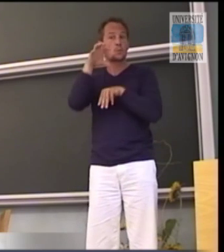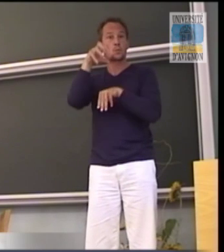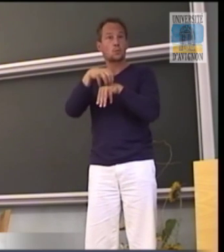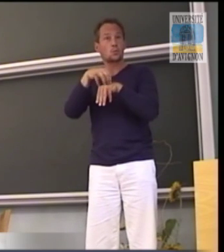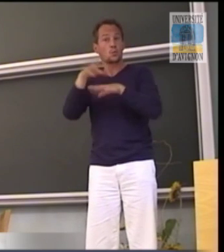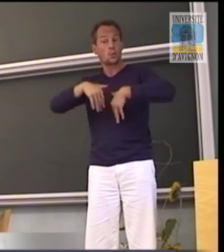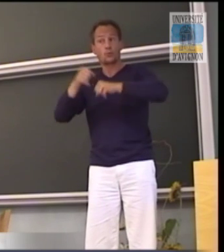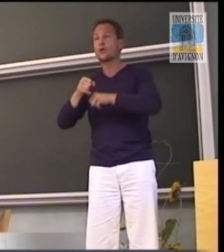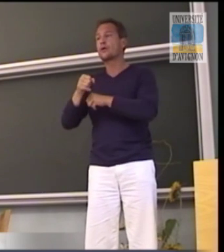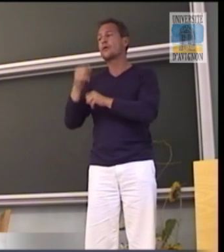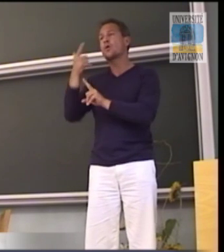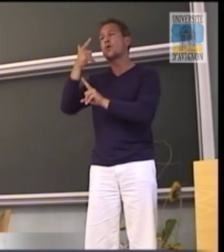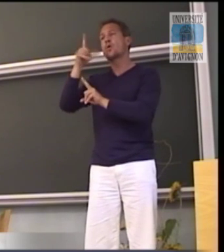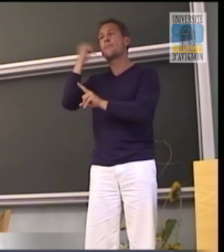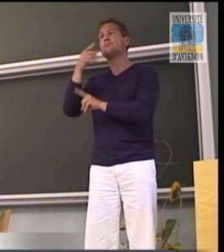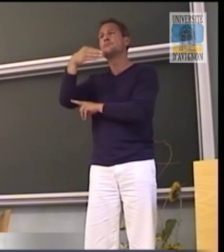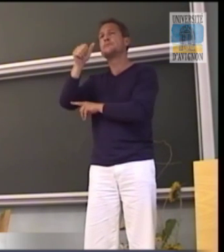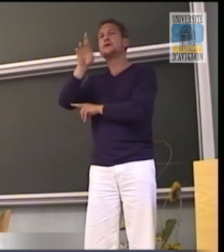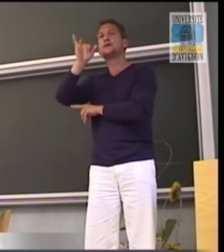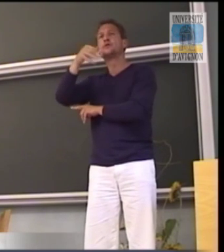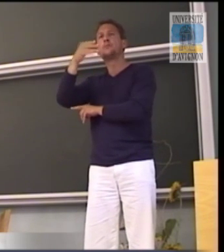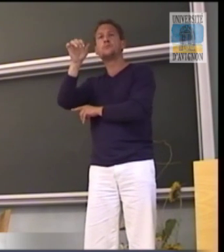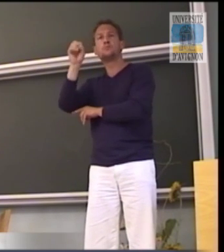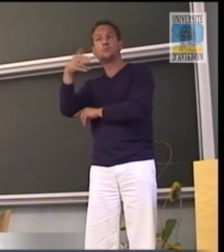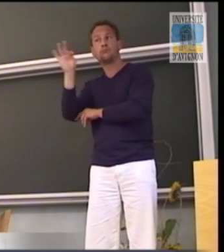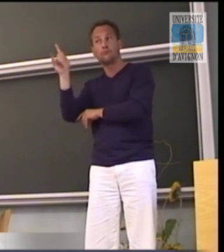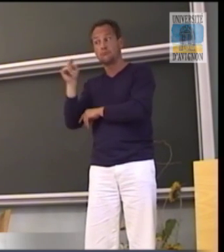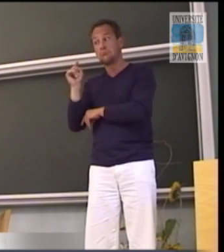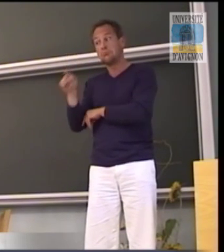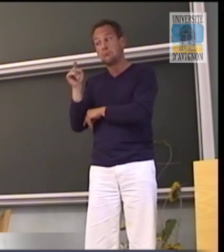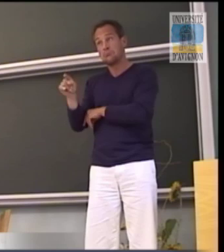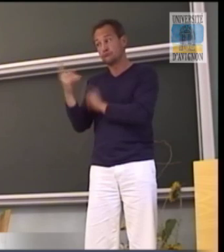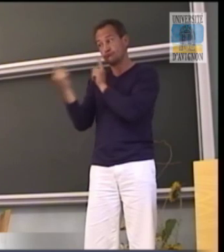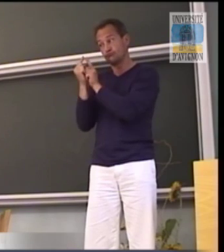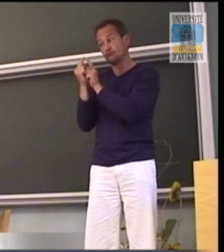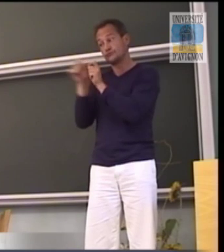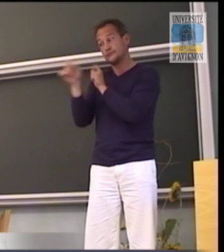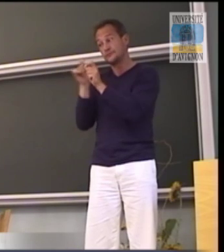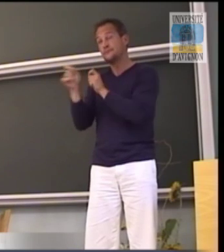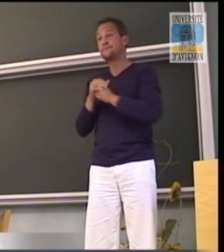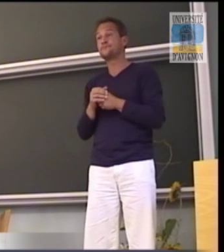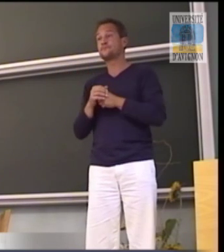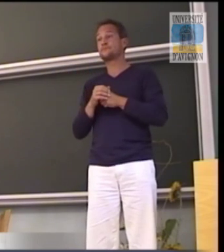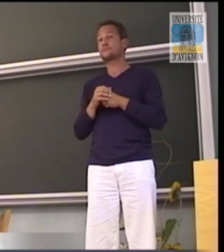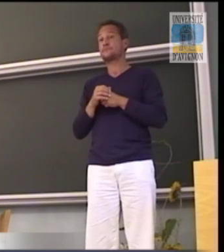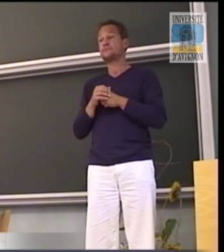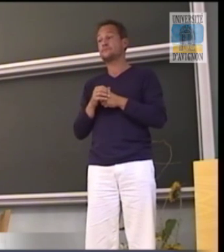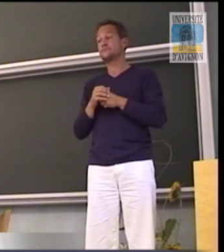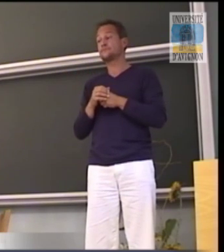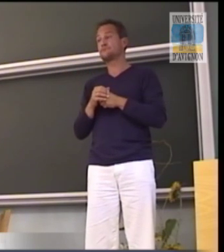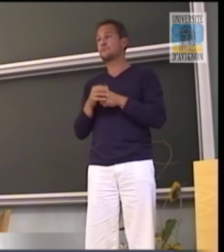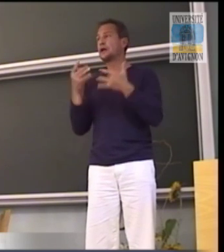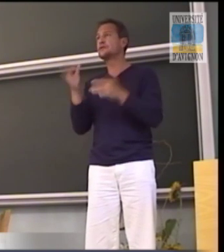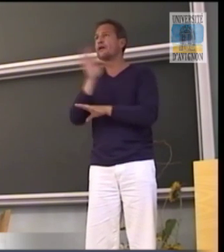carrière derrière, devant lui aussi, bien sûr, aborder ça en disant en France, et moi ça fait quelques temps que je le dis, on aborde beaucoup le savoir,